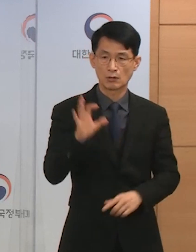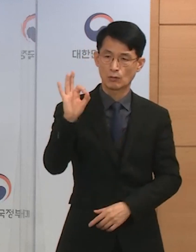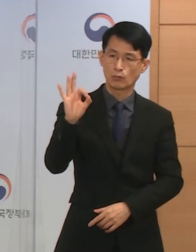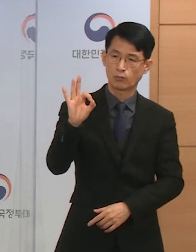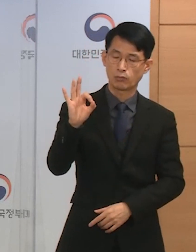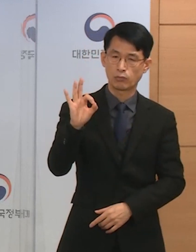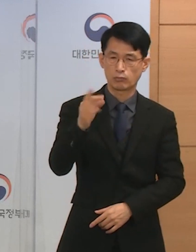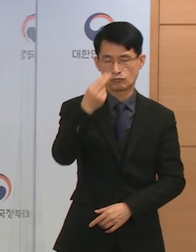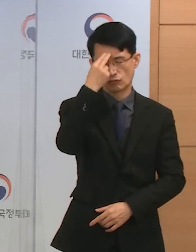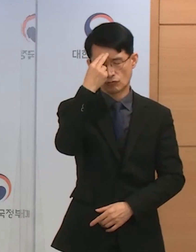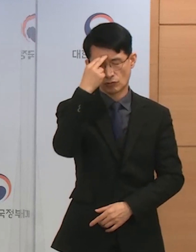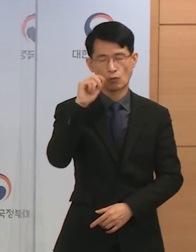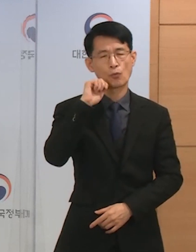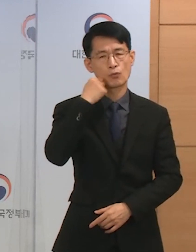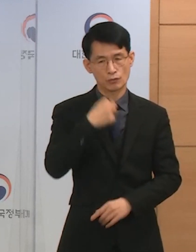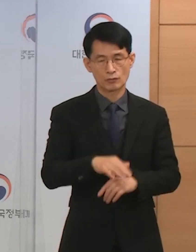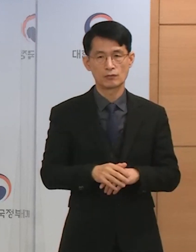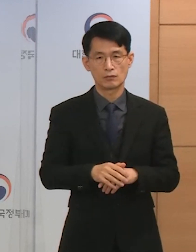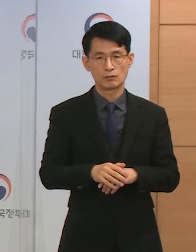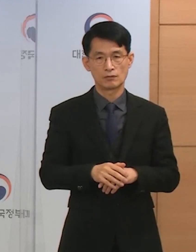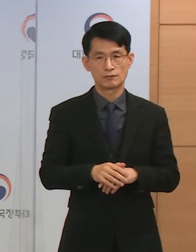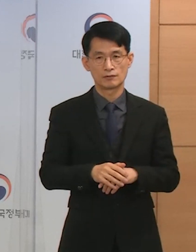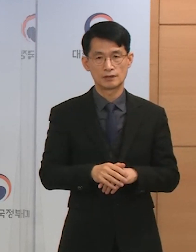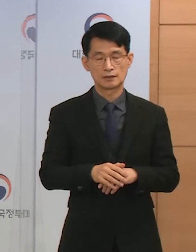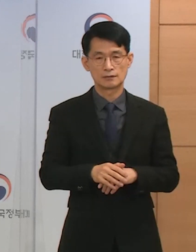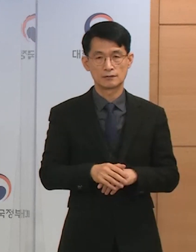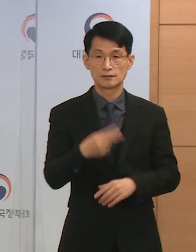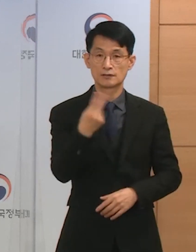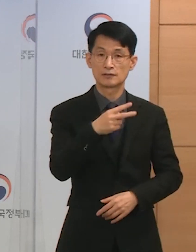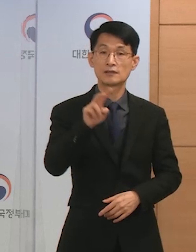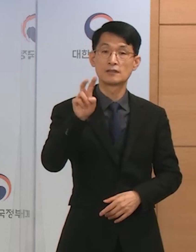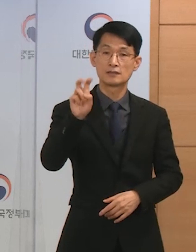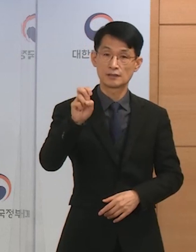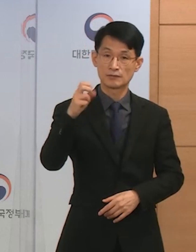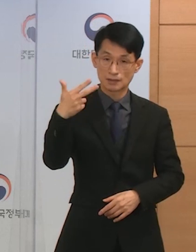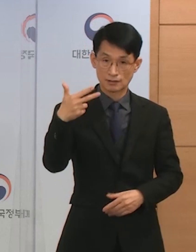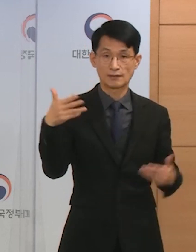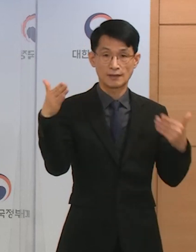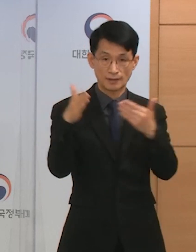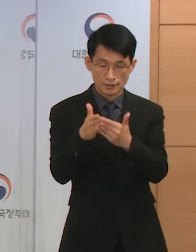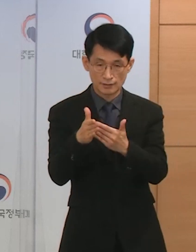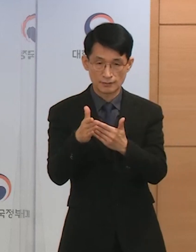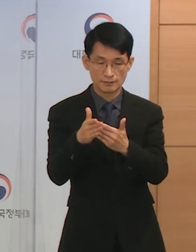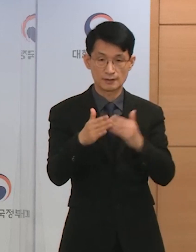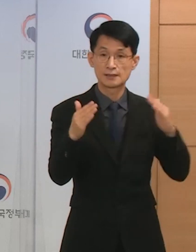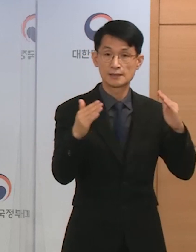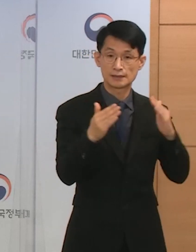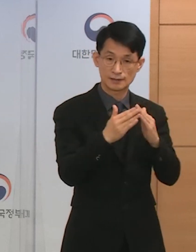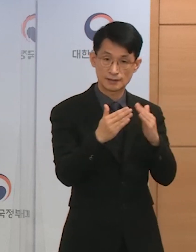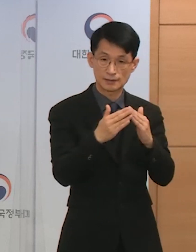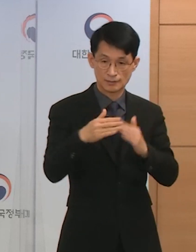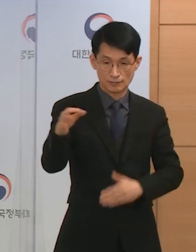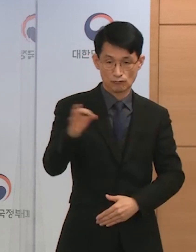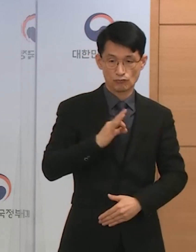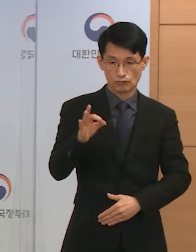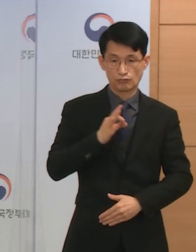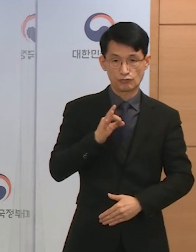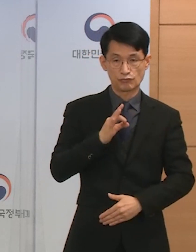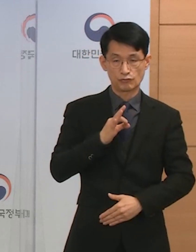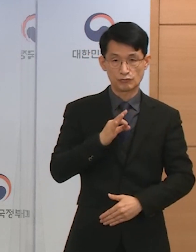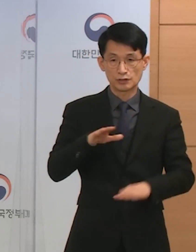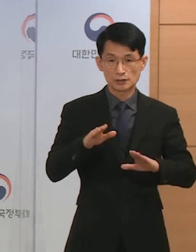매우 중요한 문제입니다. 이에 2027년까지 주거급여 수급 자격을